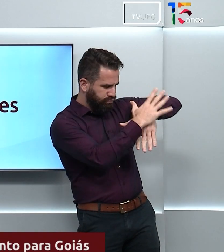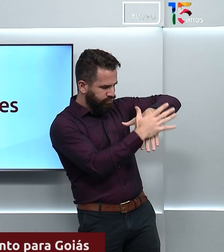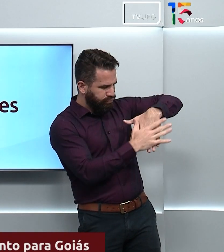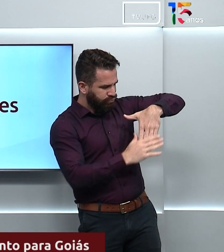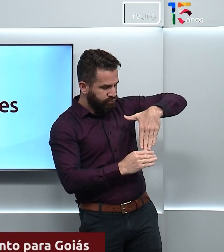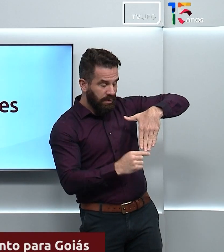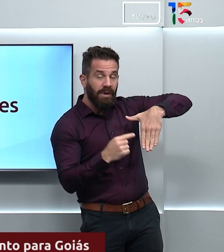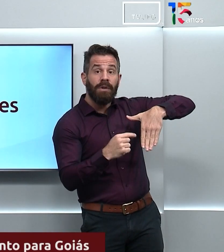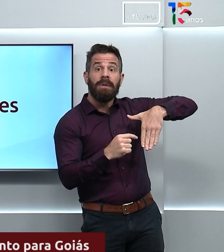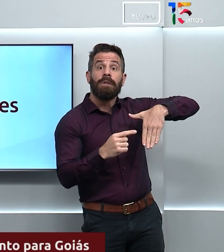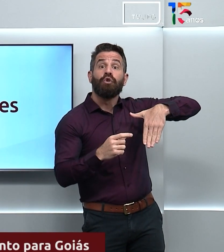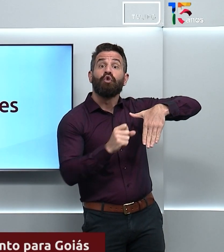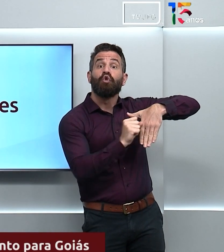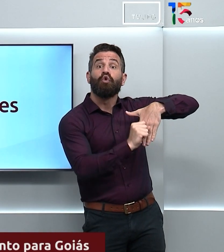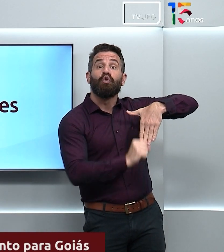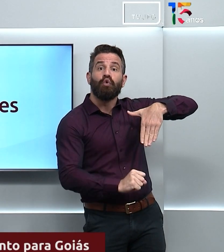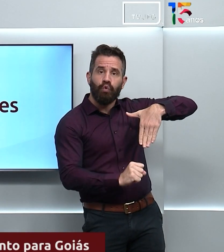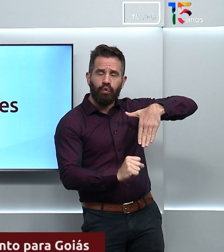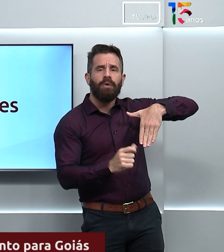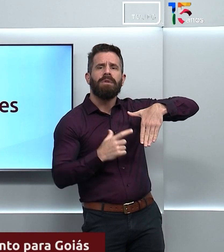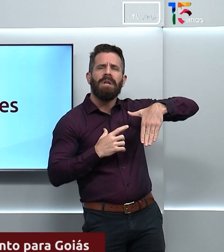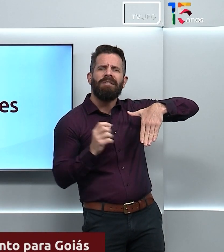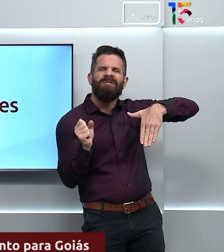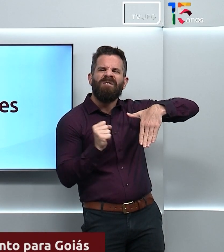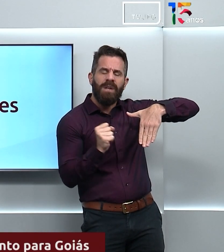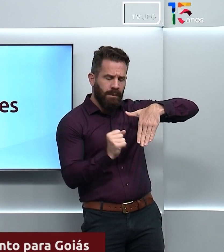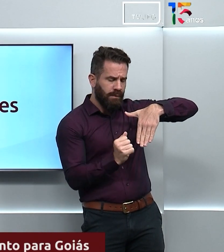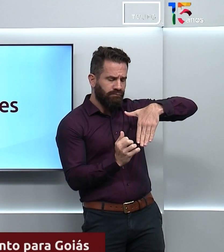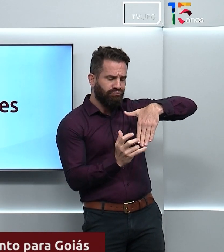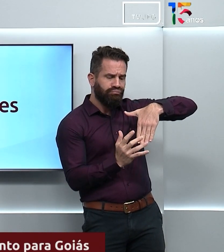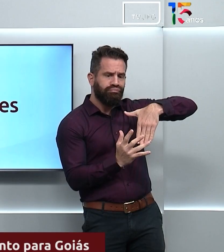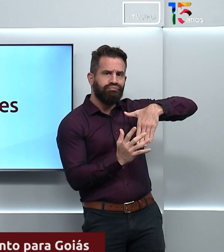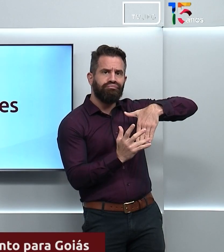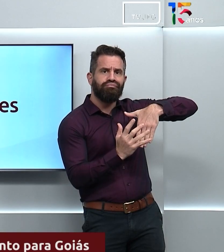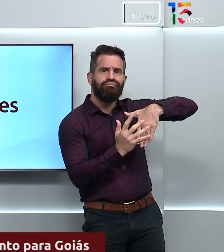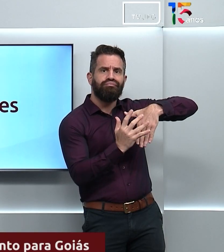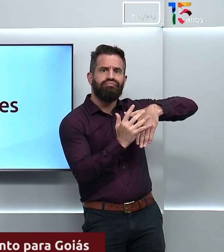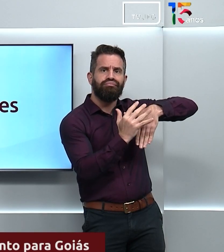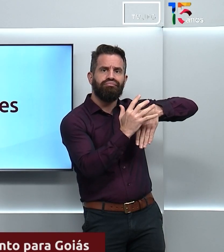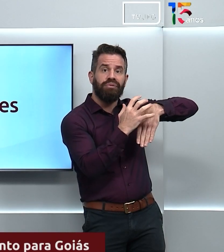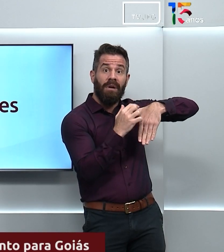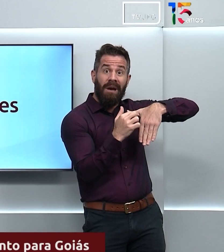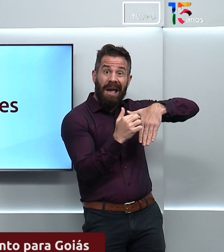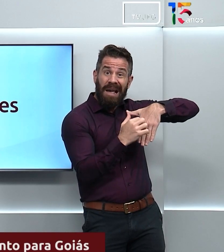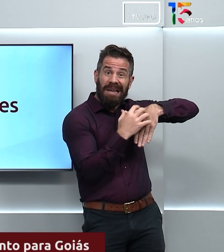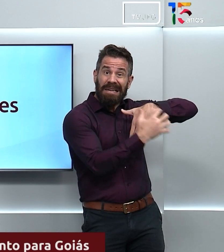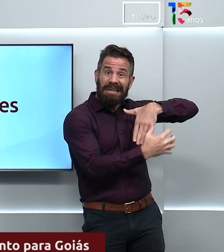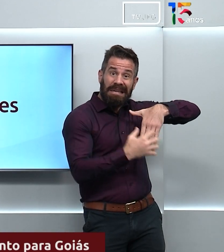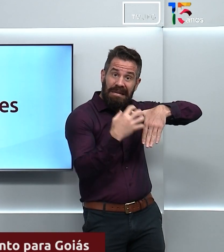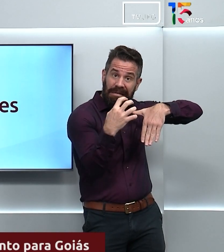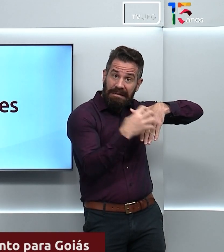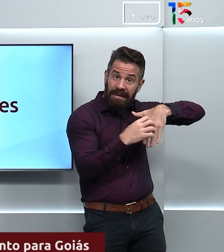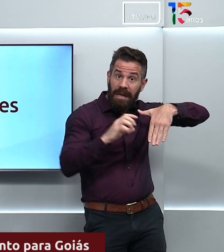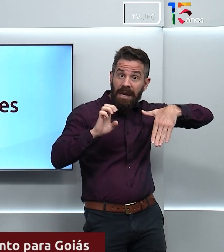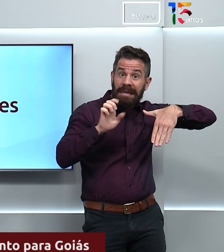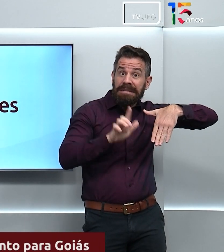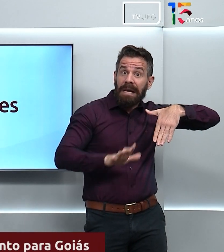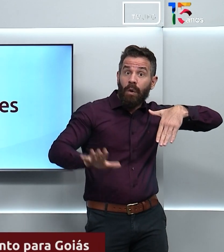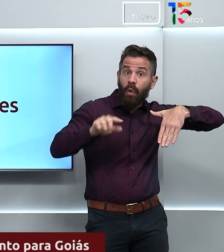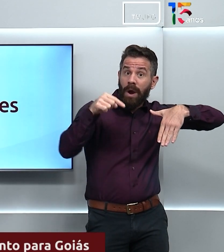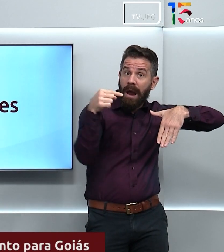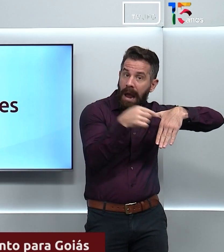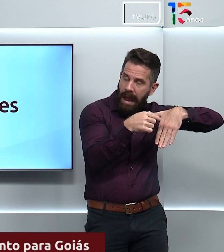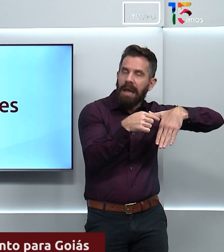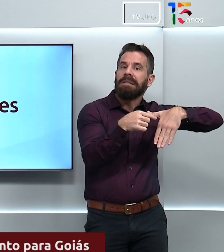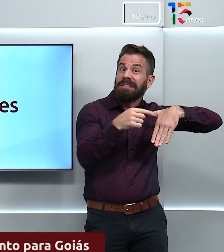favorecer a formação de chuvas aqui no nosso estado. Isso segundo o Centro de Informações Meteorológicas e Hidrológicas de Goiás.